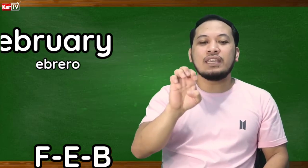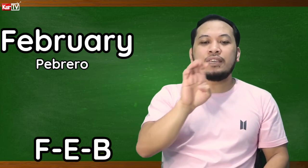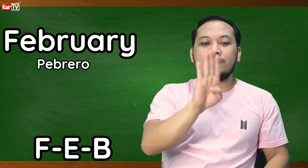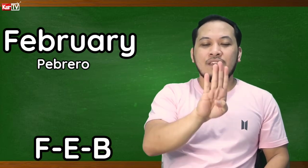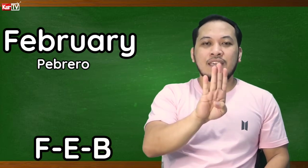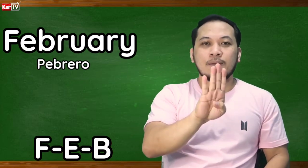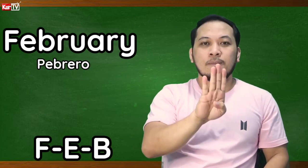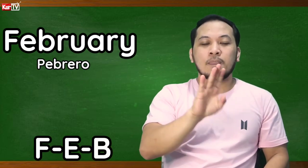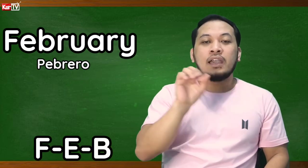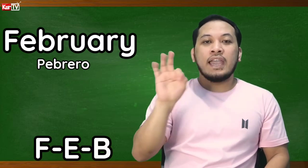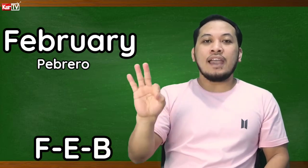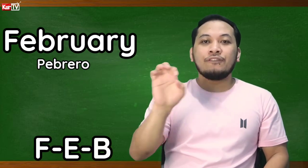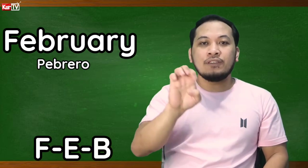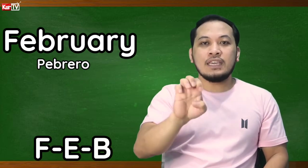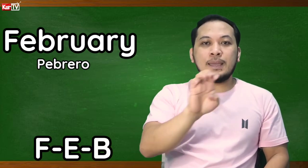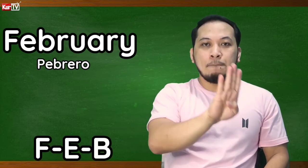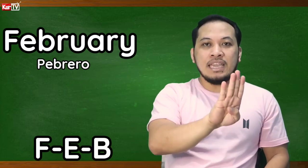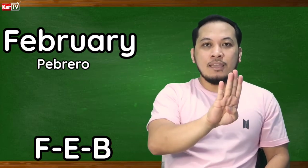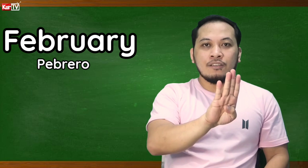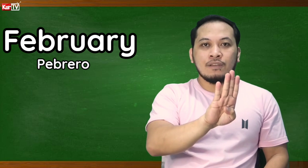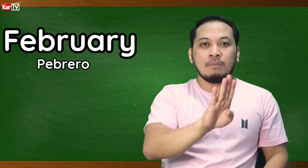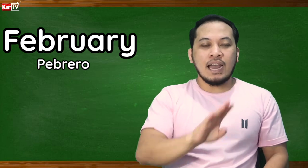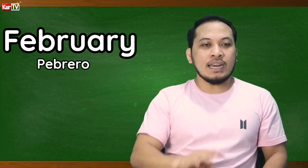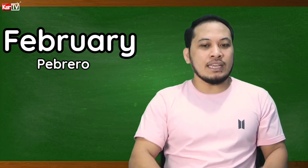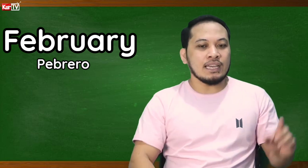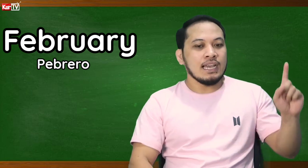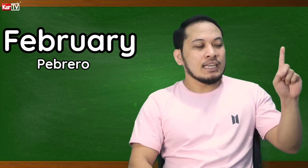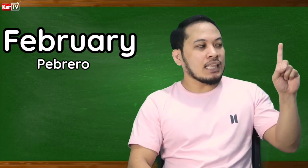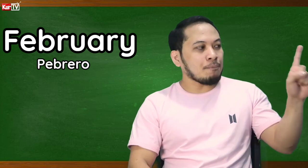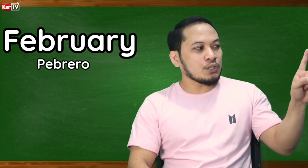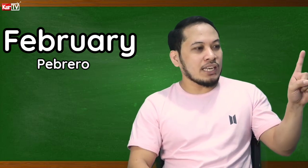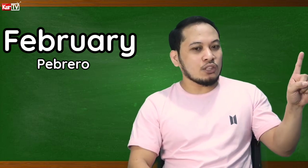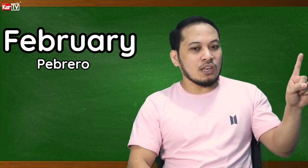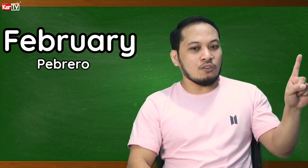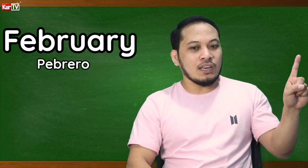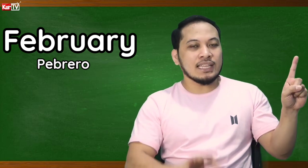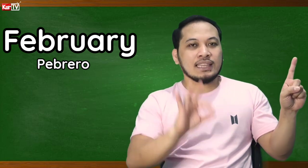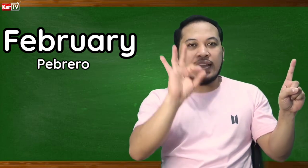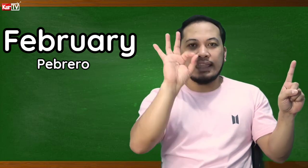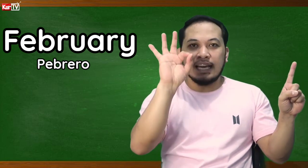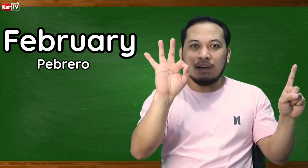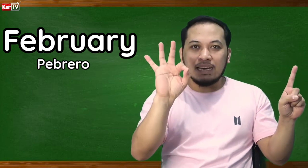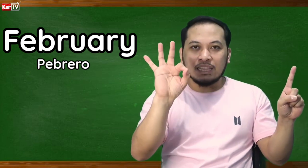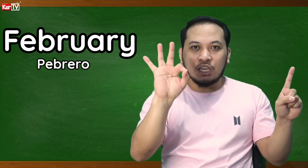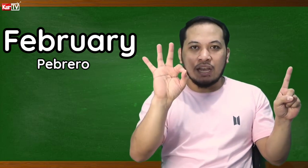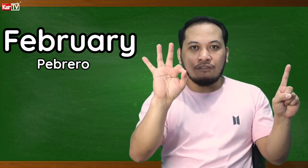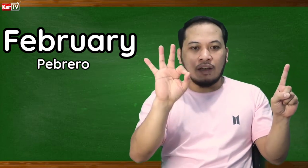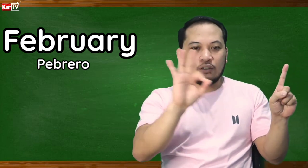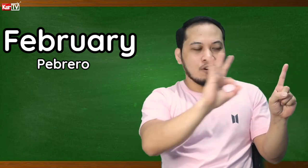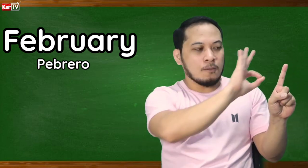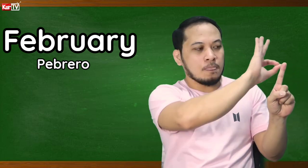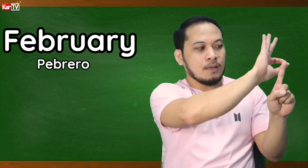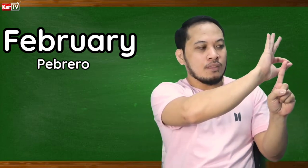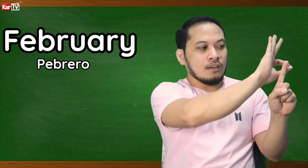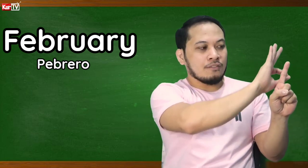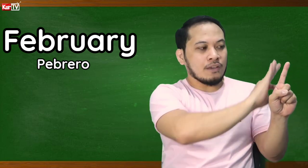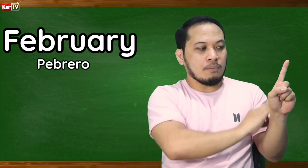F-E-V. F-E-B. February. Tapos, ganito lang ulit. And then, mag-letter F kayo.